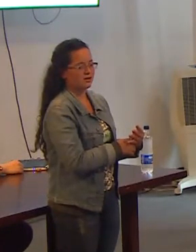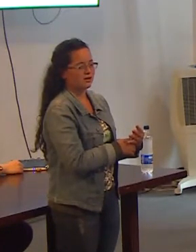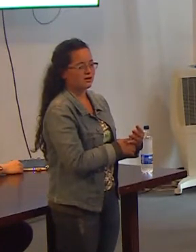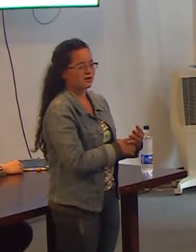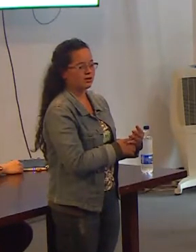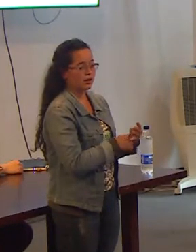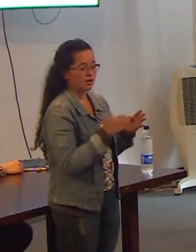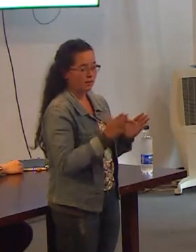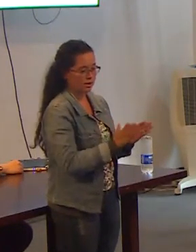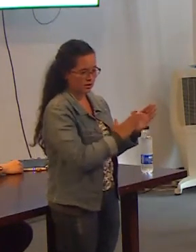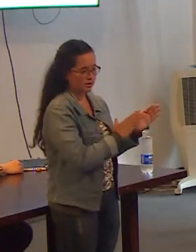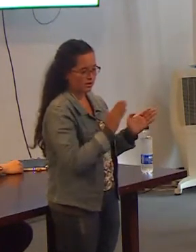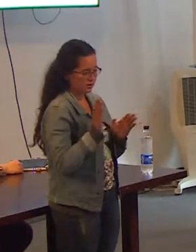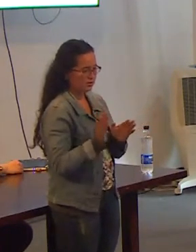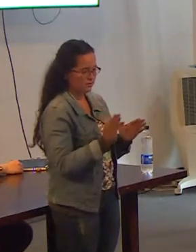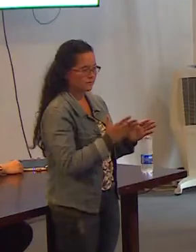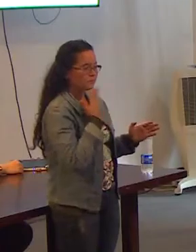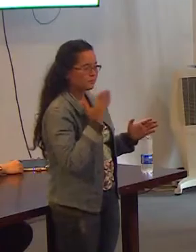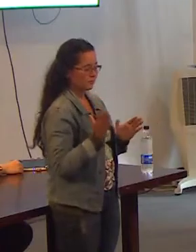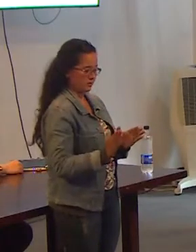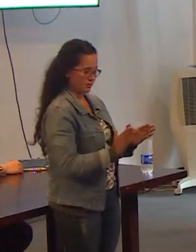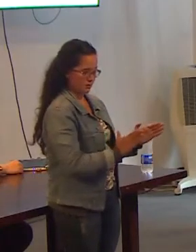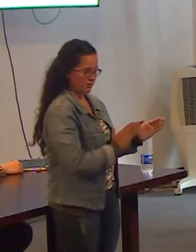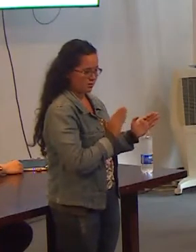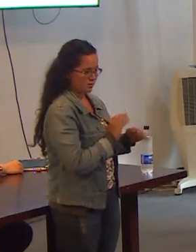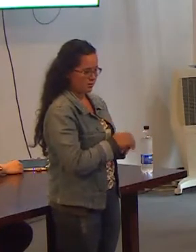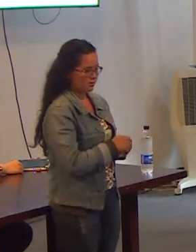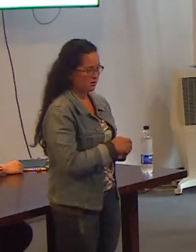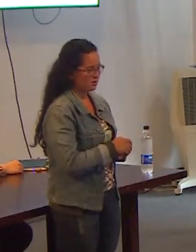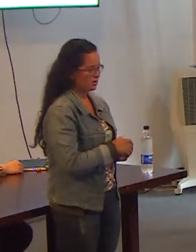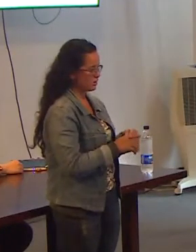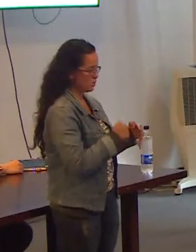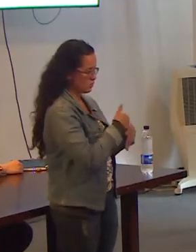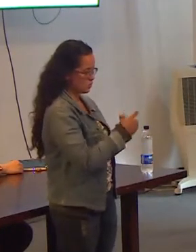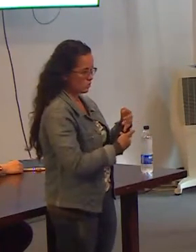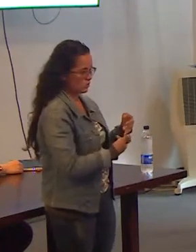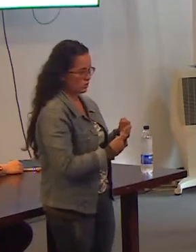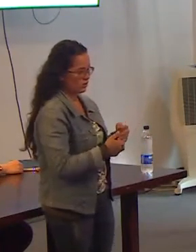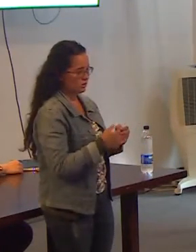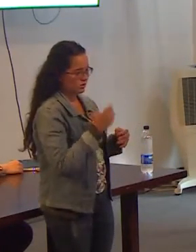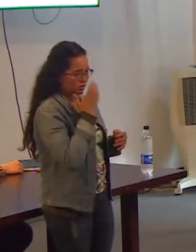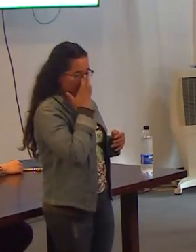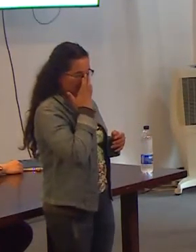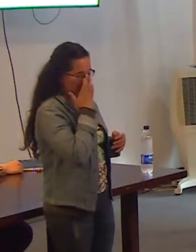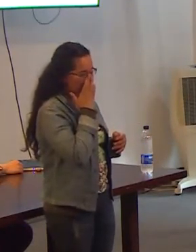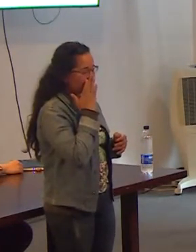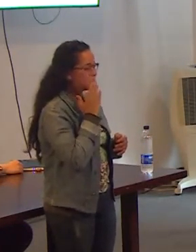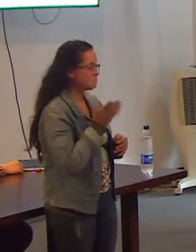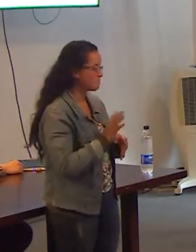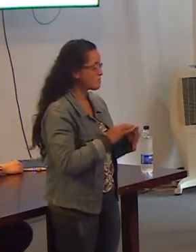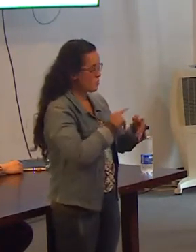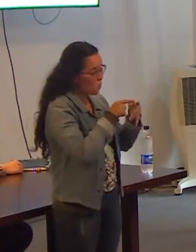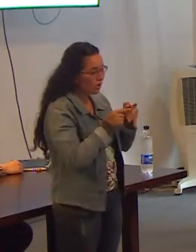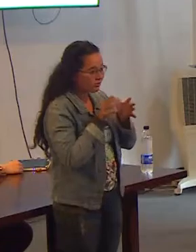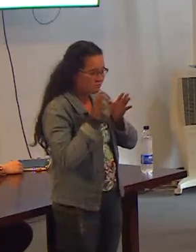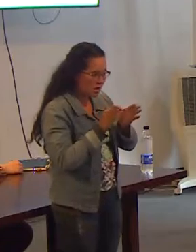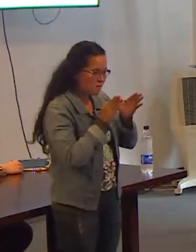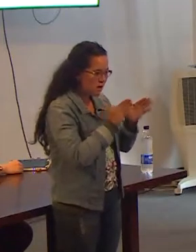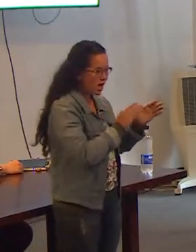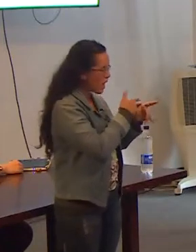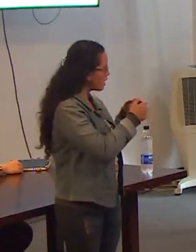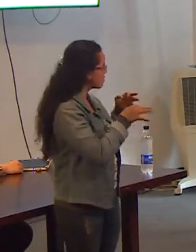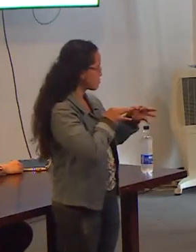pues sería como dañarles la oportunidad de que escucháramos a mis otros compañeros. Entonces, son 4 etapas, está el paso a